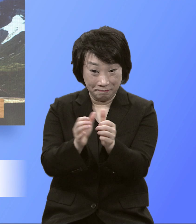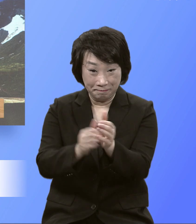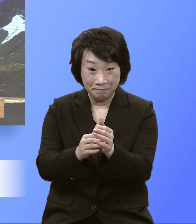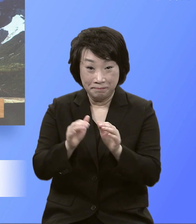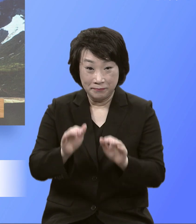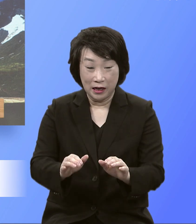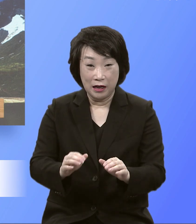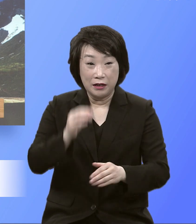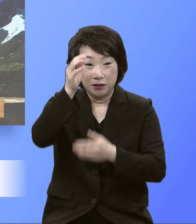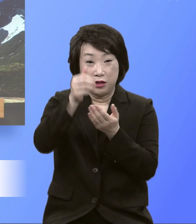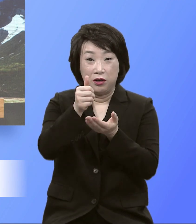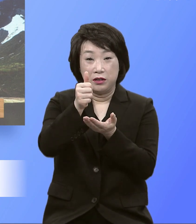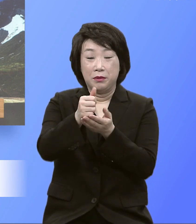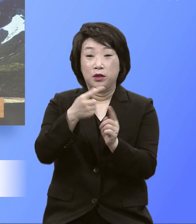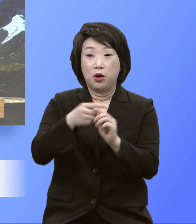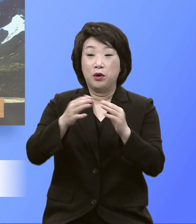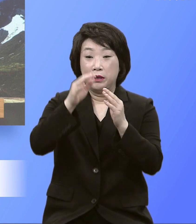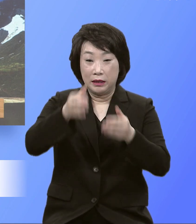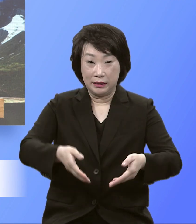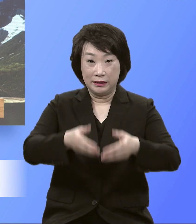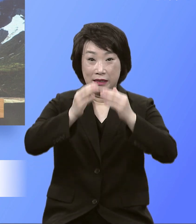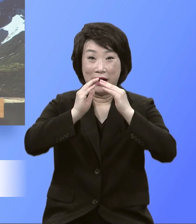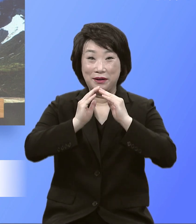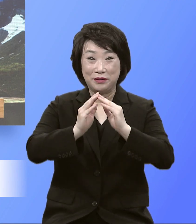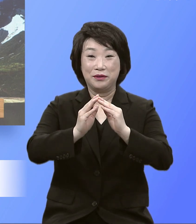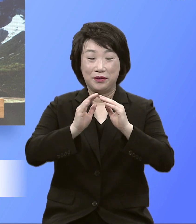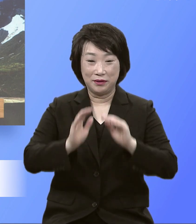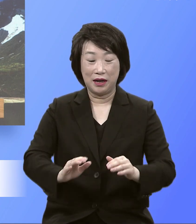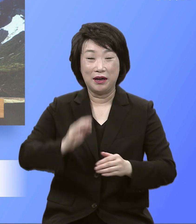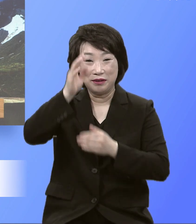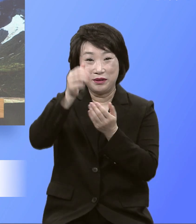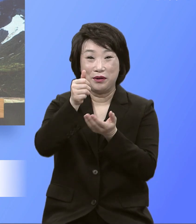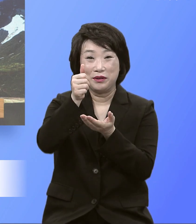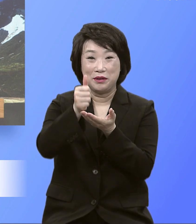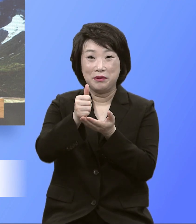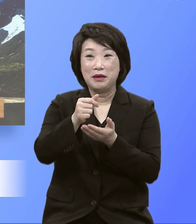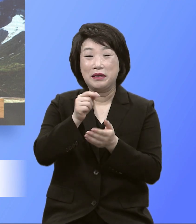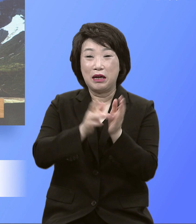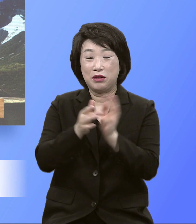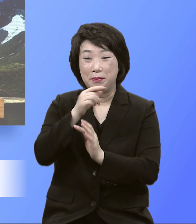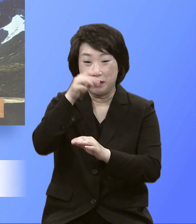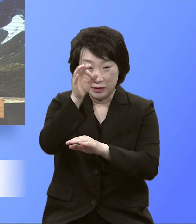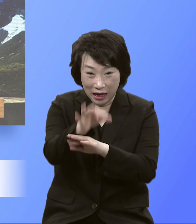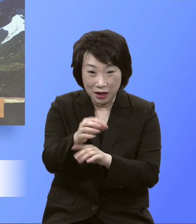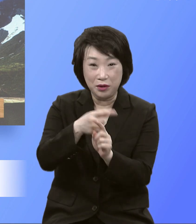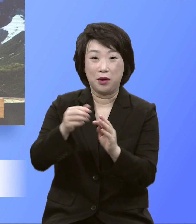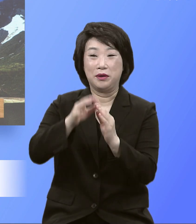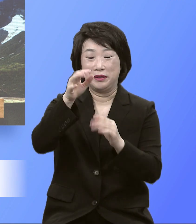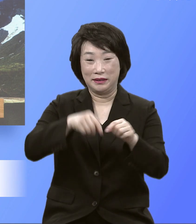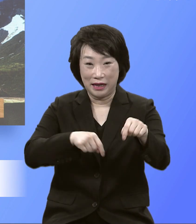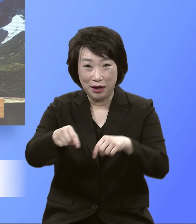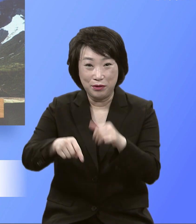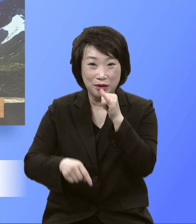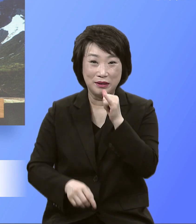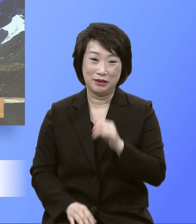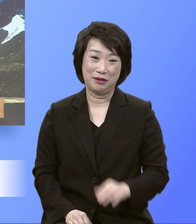감독자를 세우시고 성령으로 교회를 세우시고 성령으로 피로 사신 교회를 치게